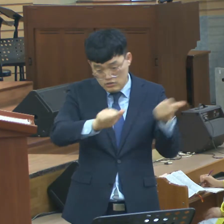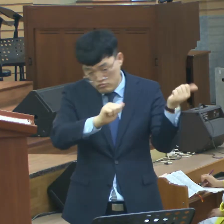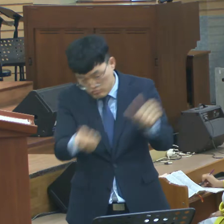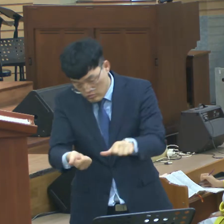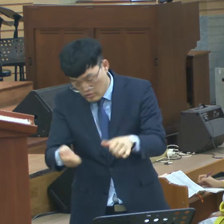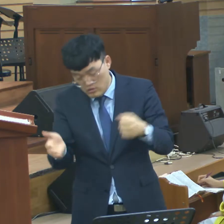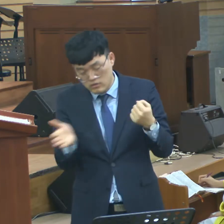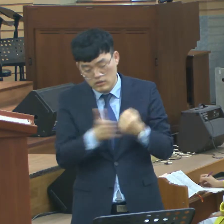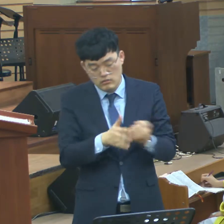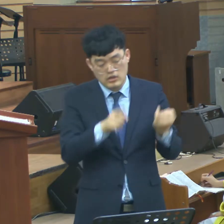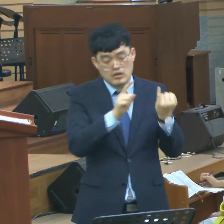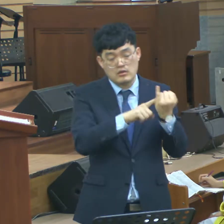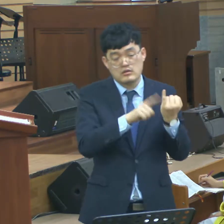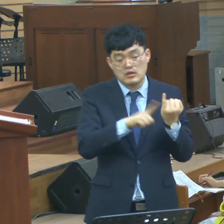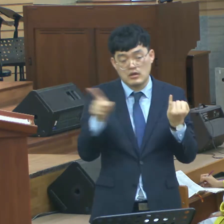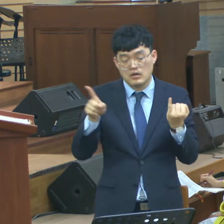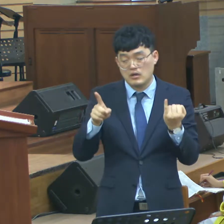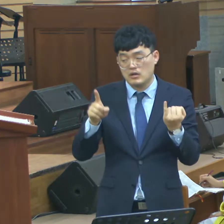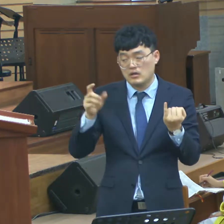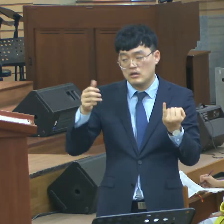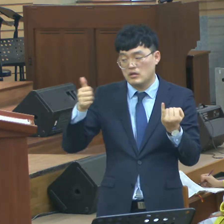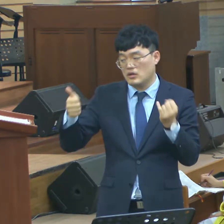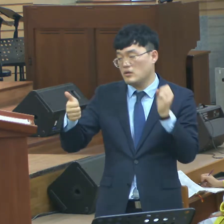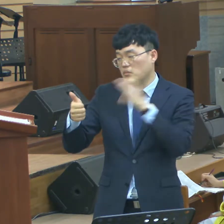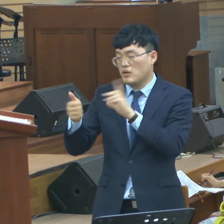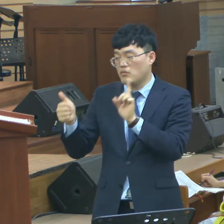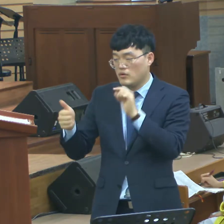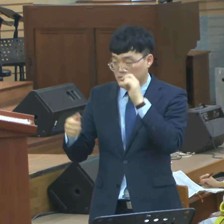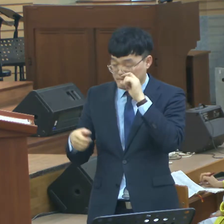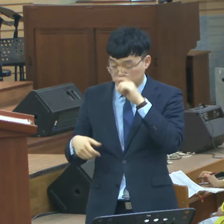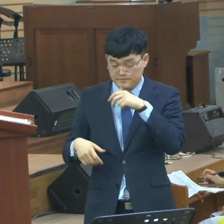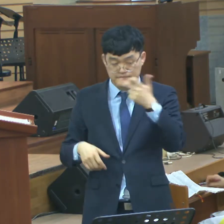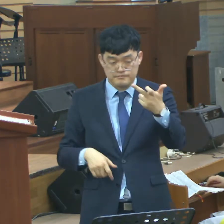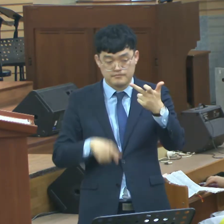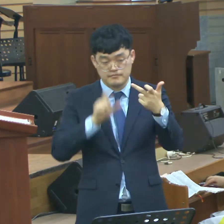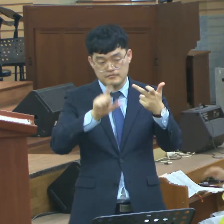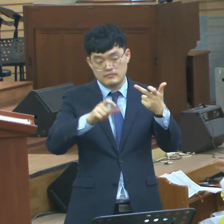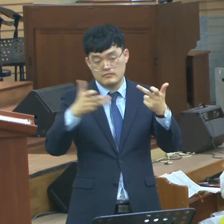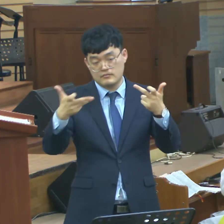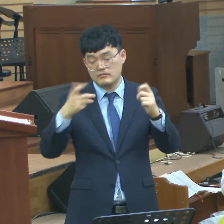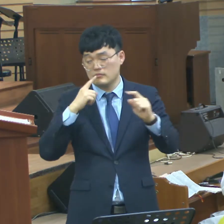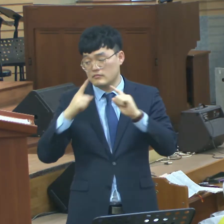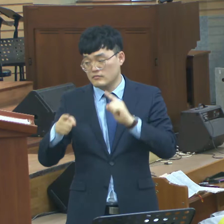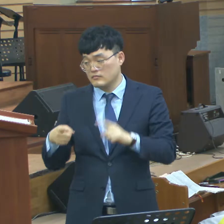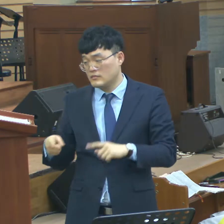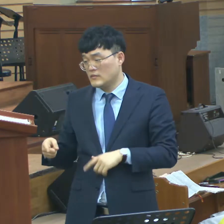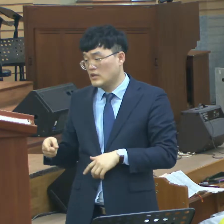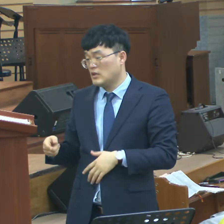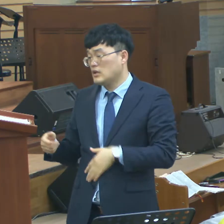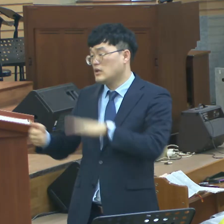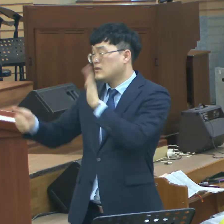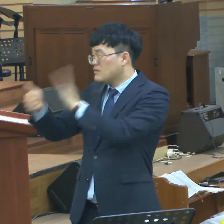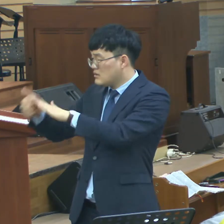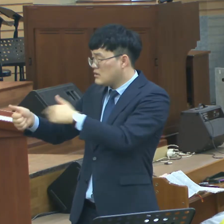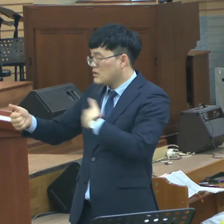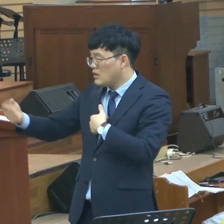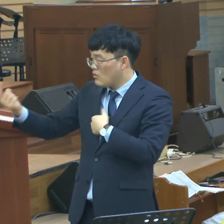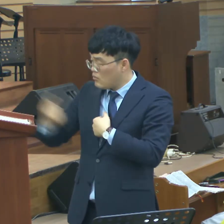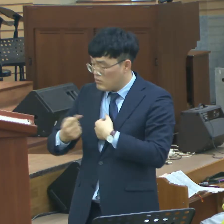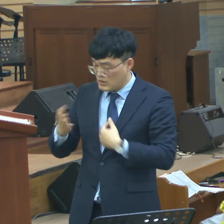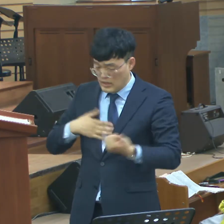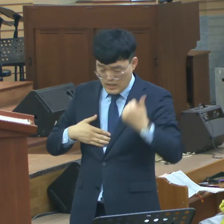죽으니까 뭐라고 얘기하냐 하면 17장 18절에 이렇게 얘기했어요. 내 아들을 죽게 하려고 왔어?